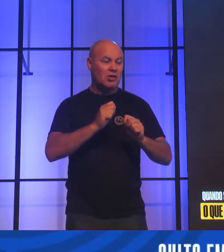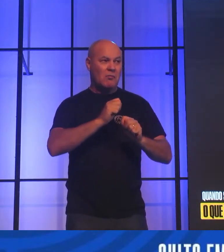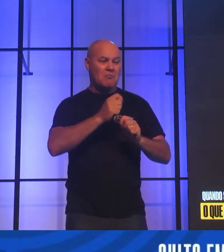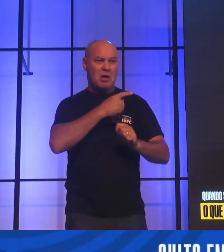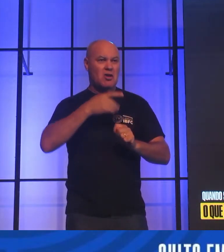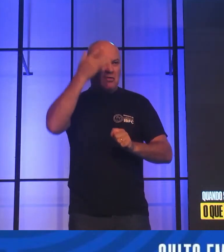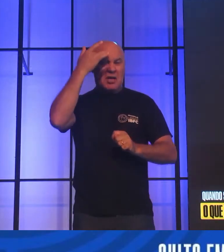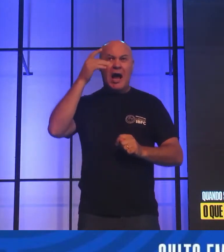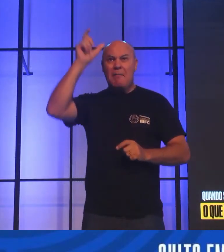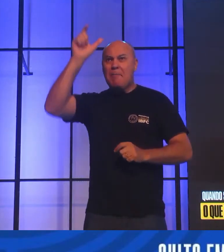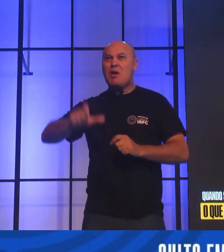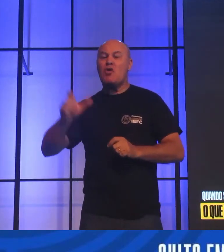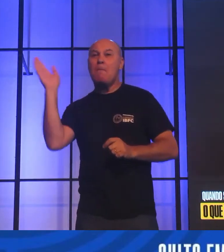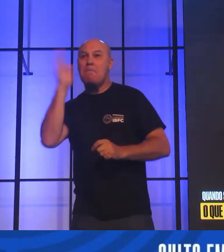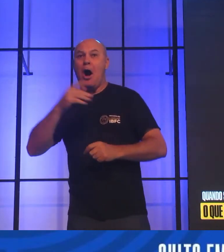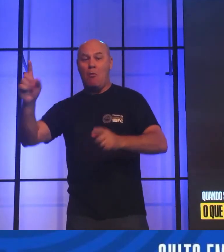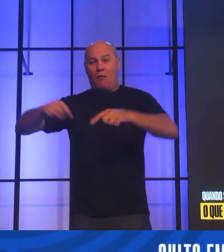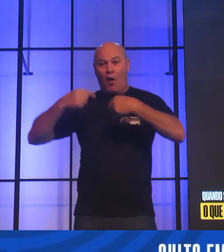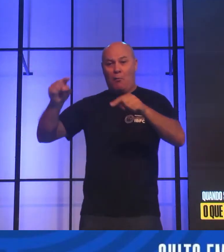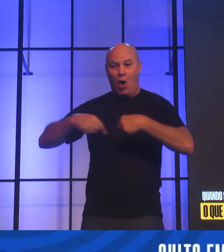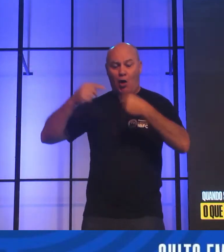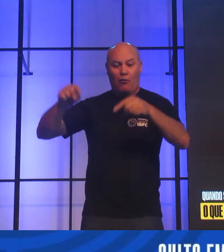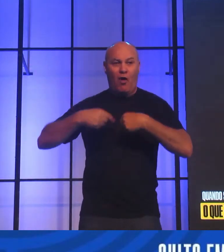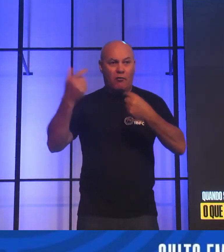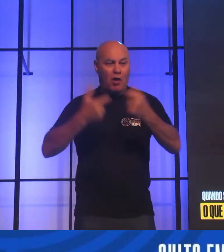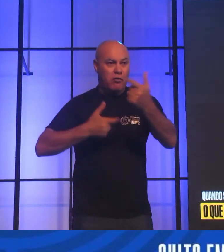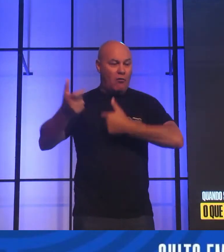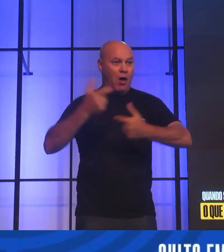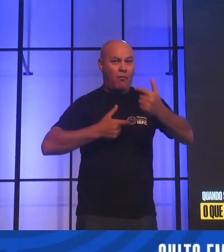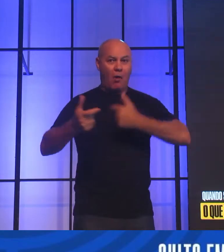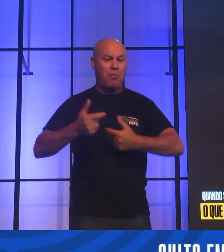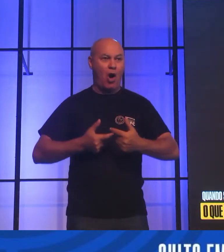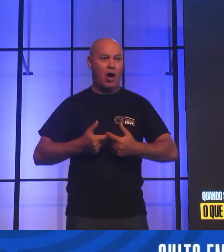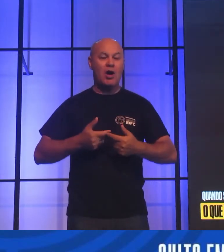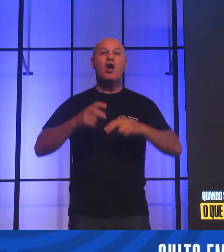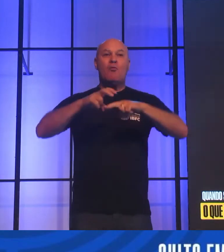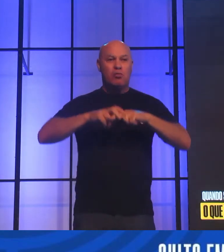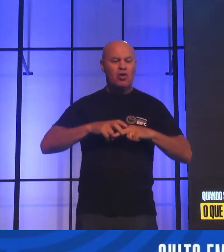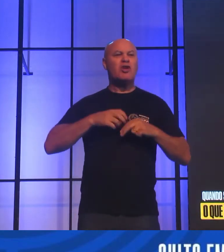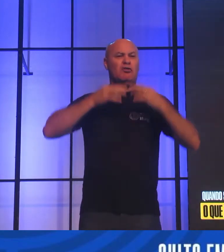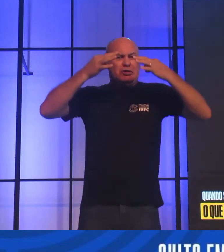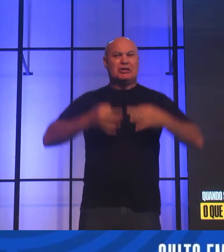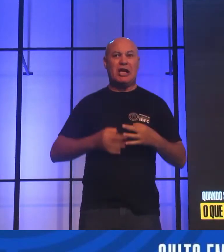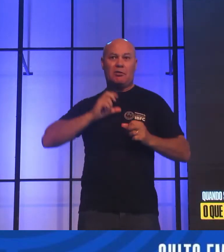Mas não sou eu que estou dizendo, é Jesus. Vejam o que Jesus diz.